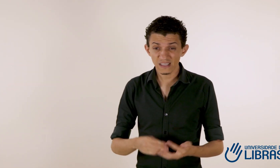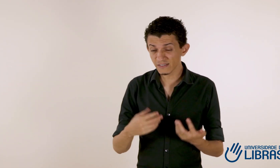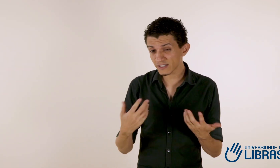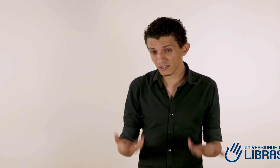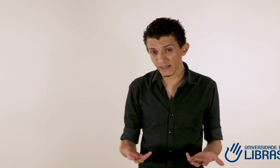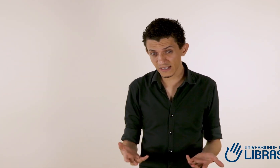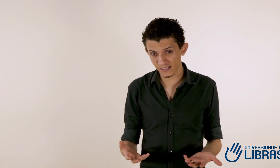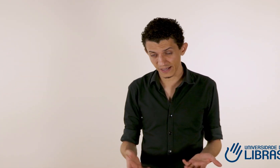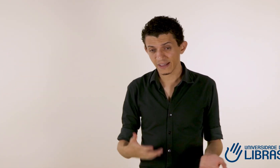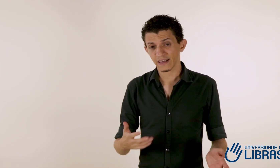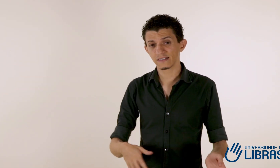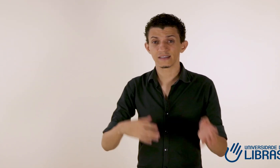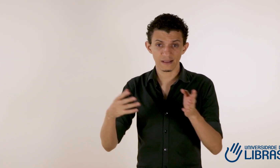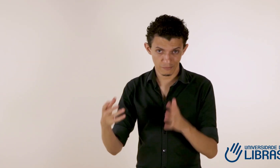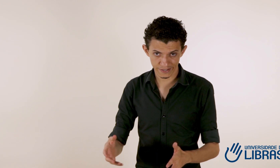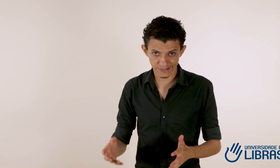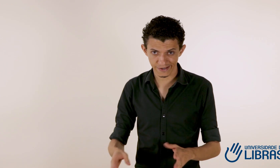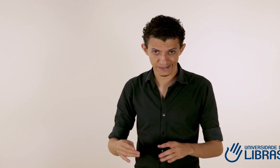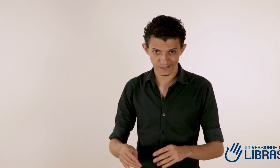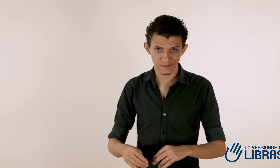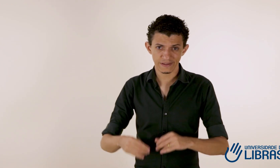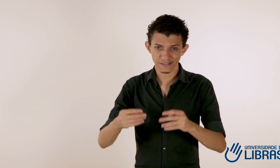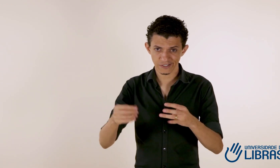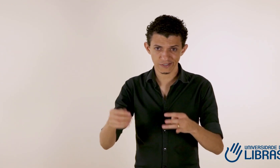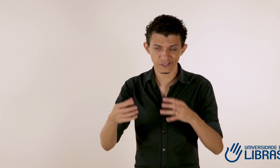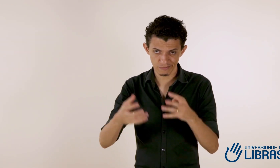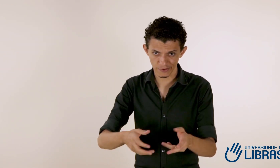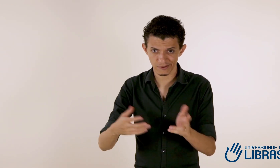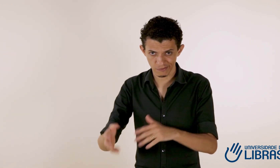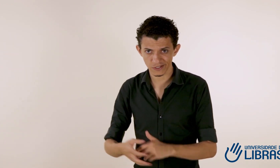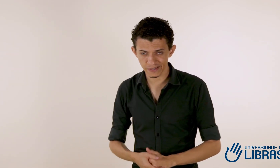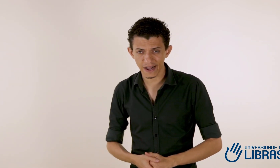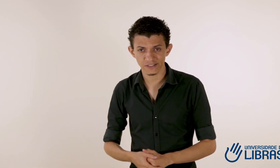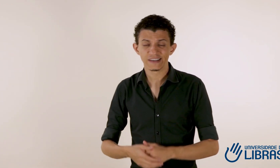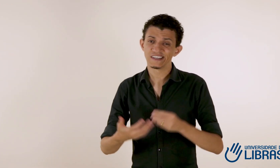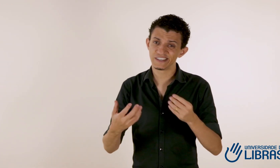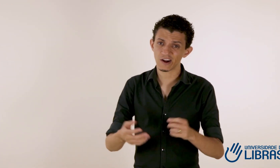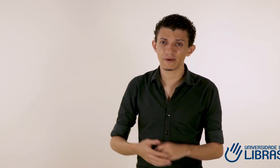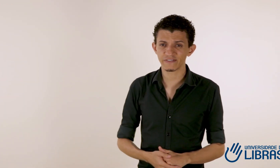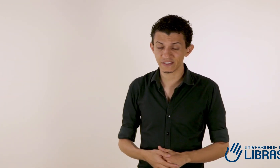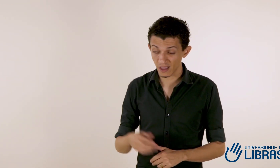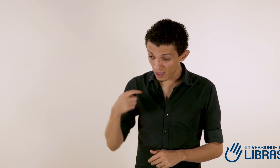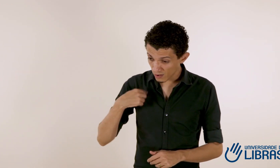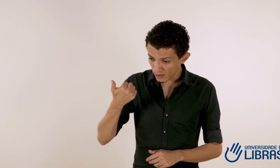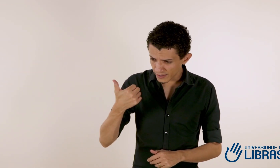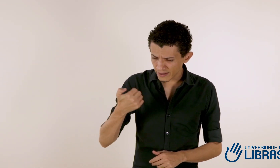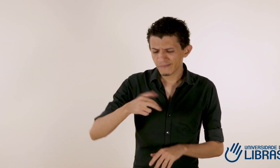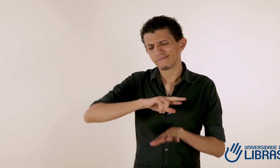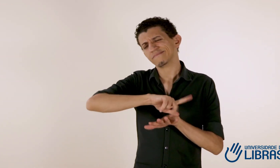Se você só quer dizer que você tem muitas canetas, nesse sentido assim de muito de quantidade, geralmente vai ser.